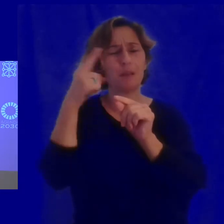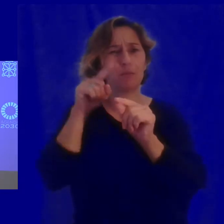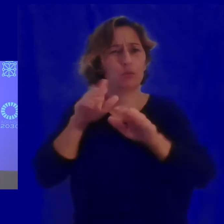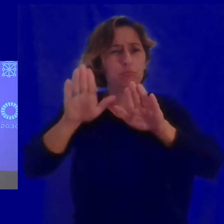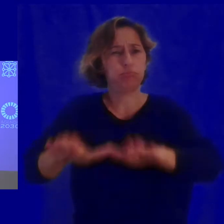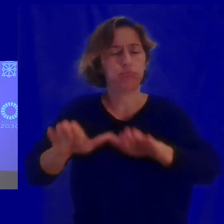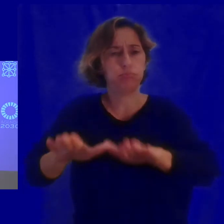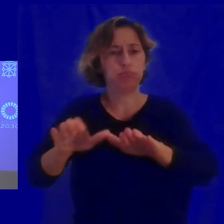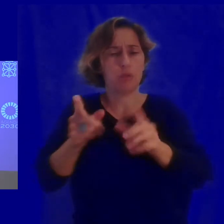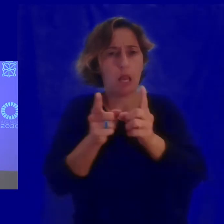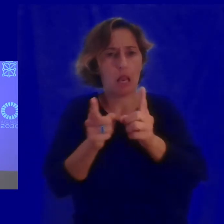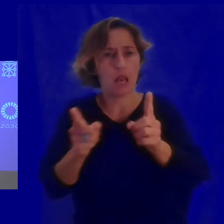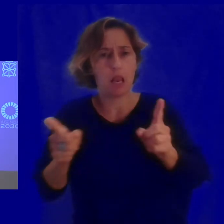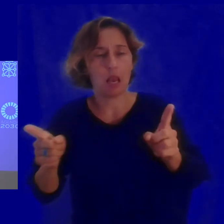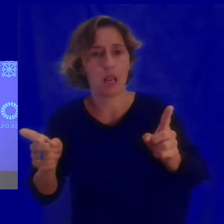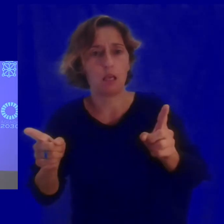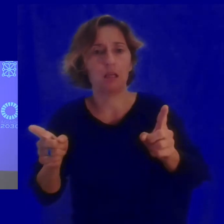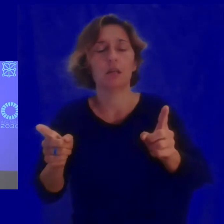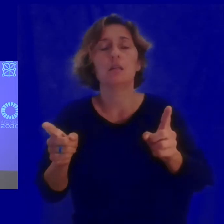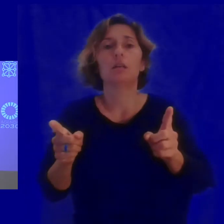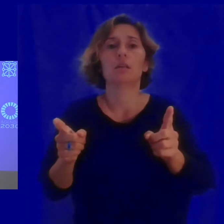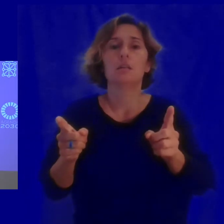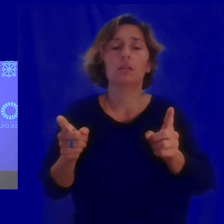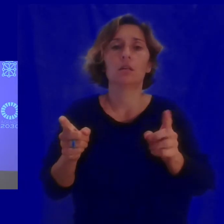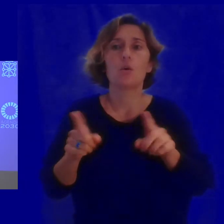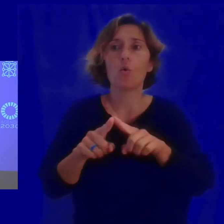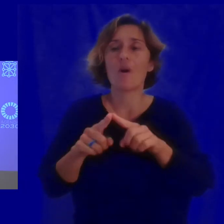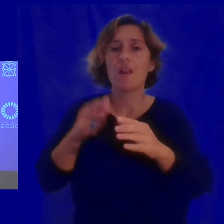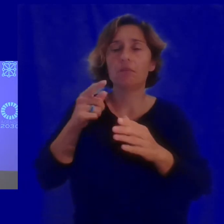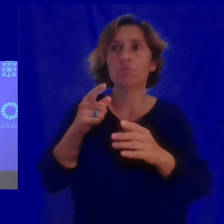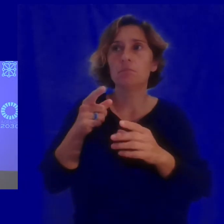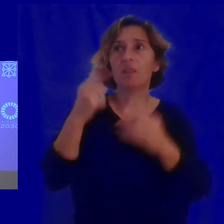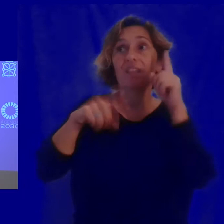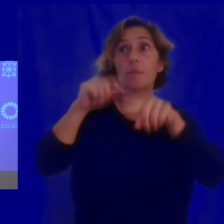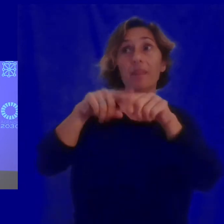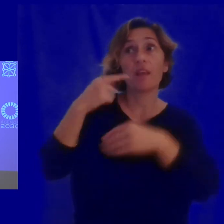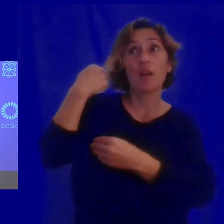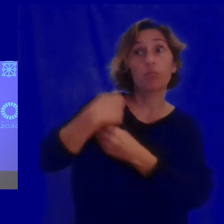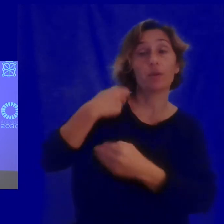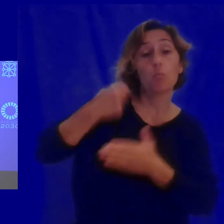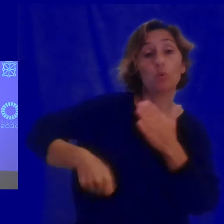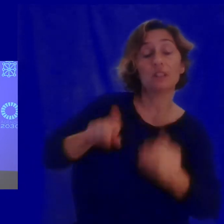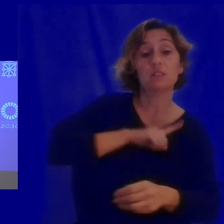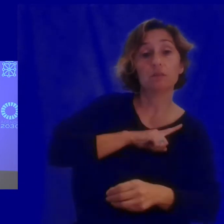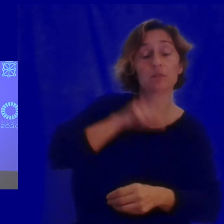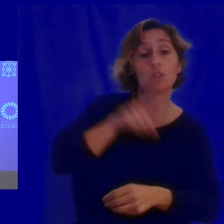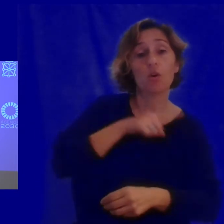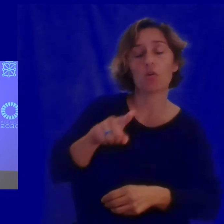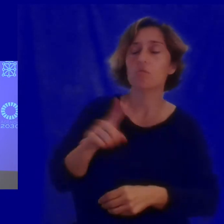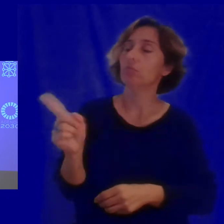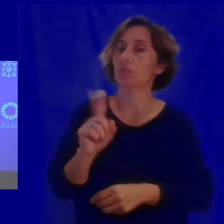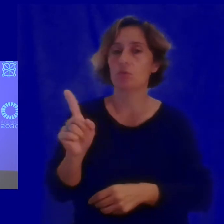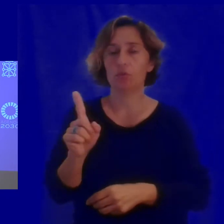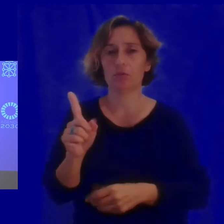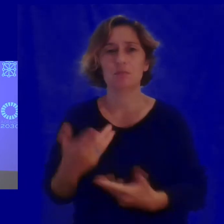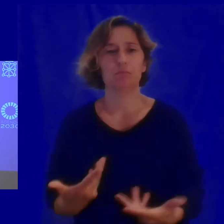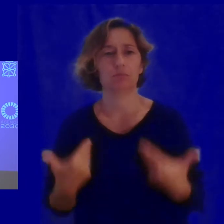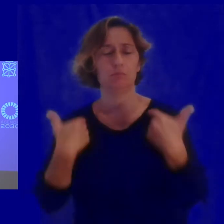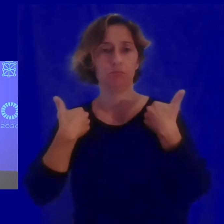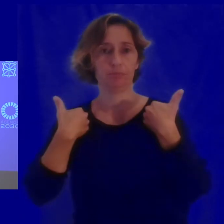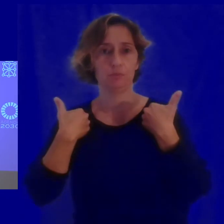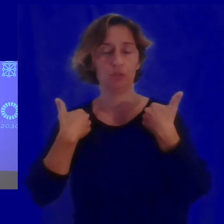sin depender que esto sea de una obligación o de una sanción. Hablamos de una actitud personal de máxima